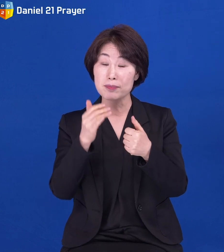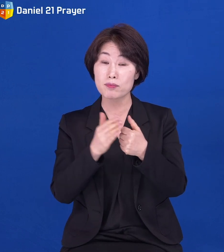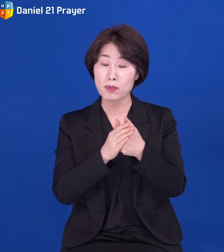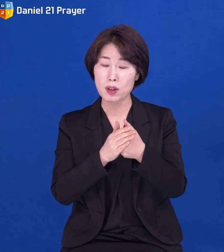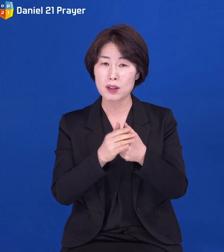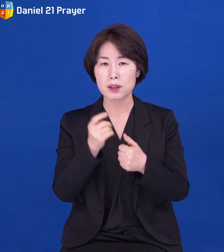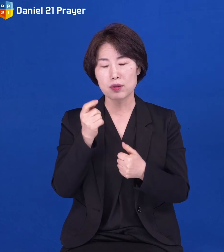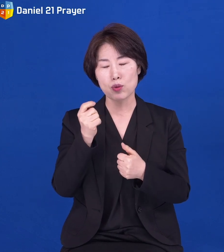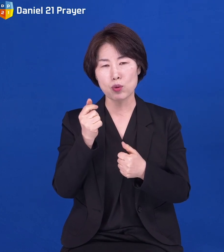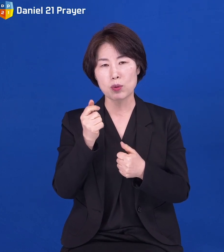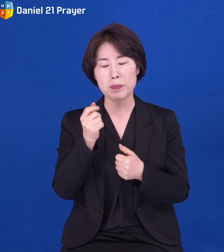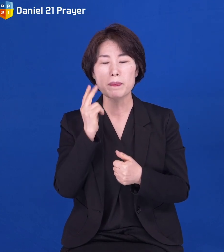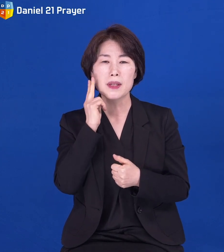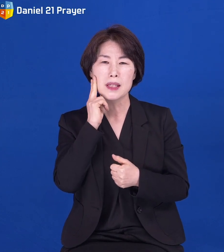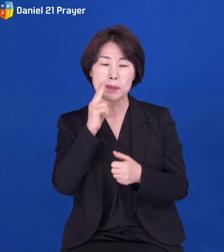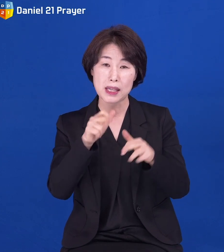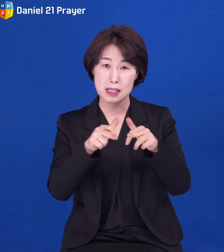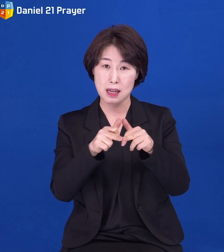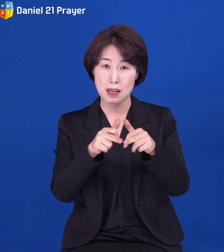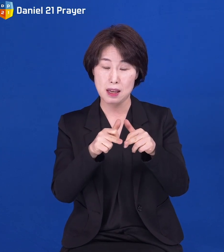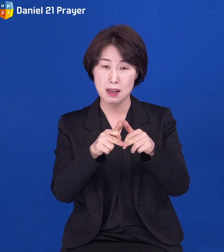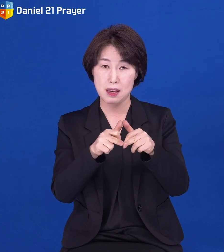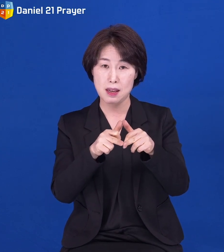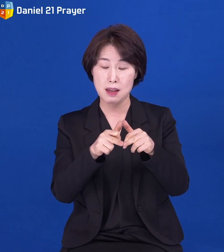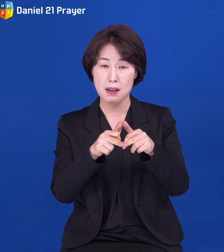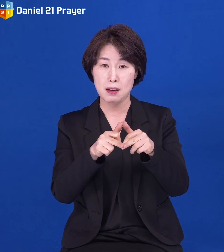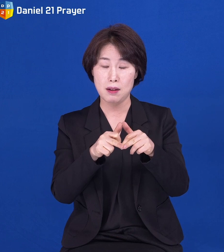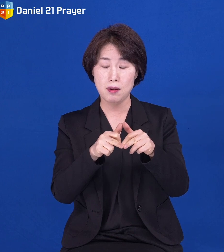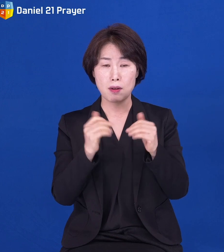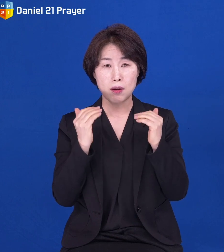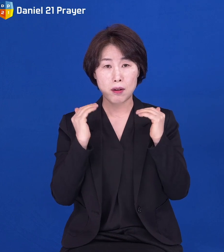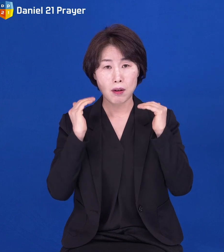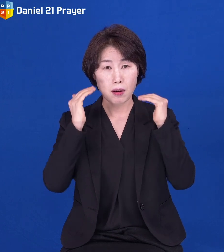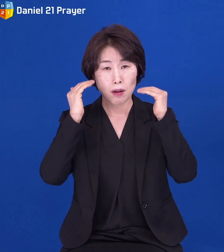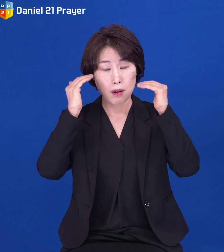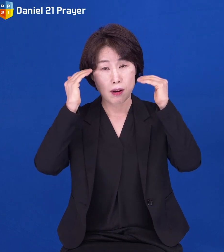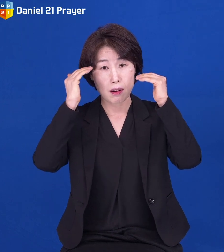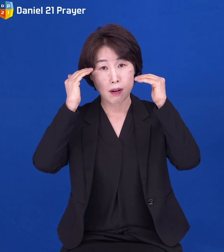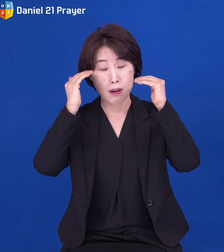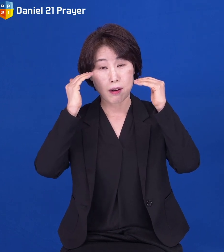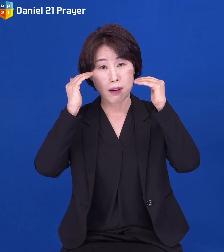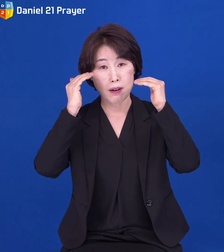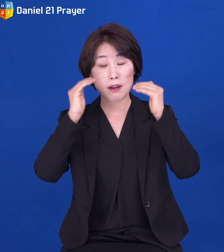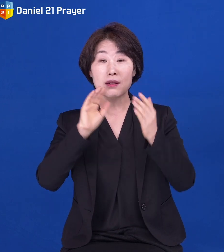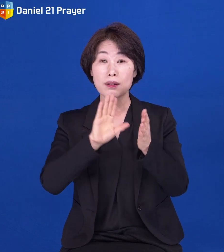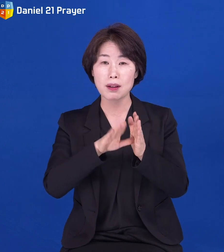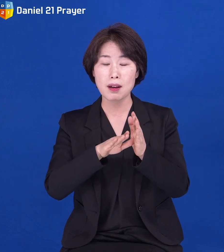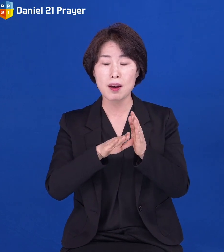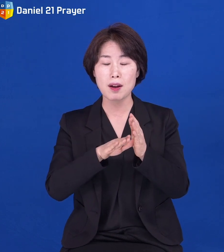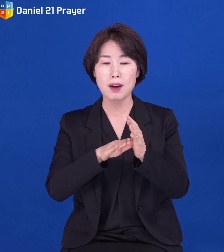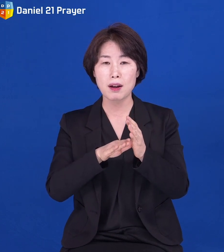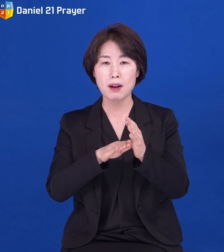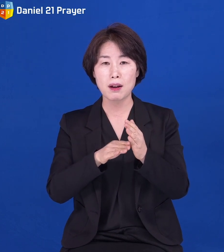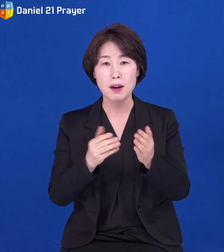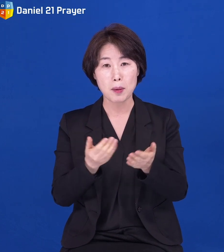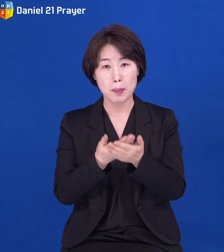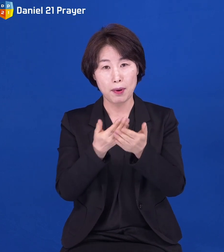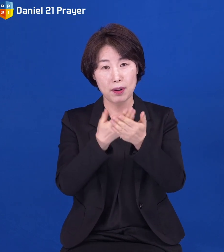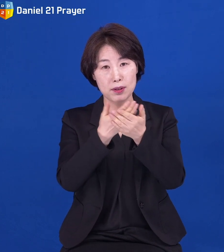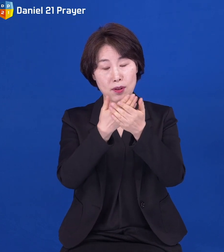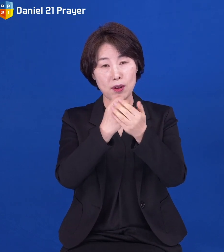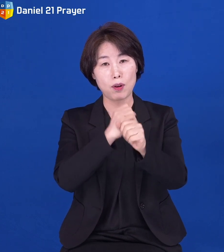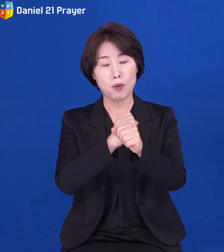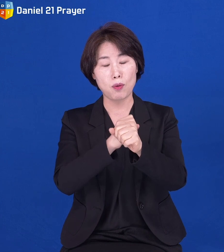조금 심각했었는데 아이가 이제 크면 클수록 많이 이제 밝아지고 이해를 하고